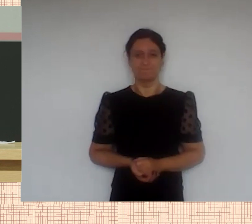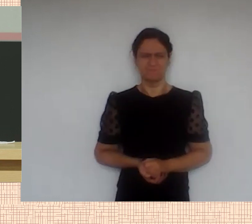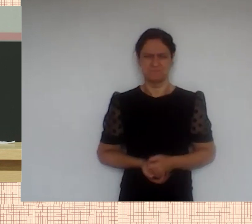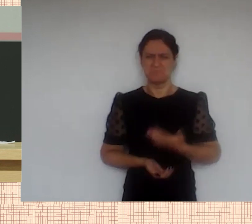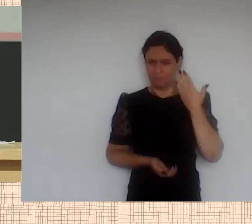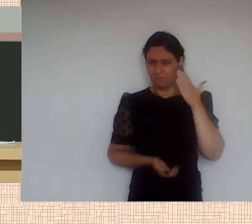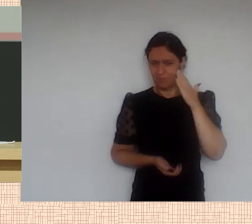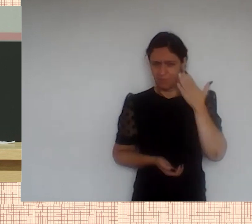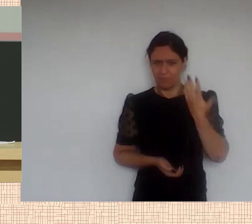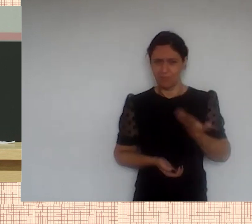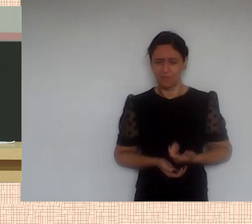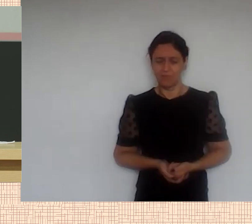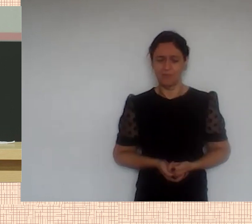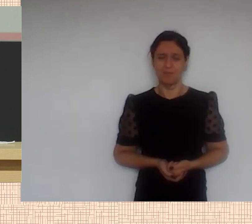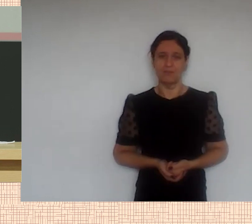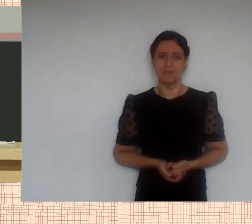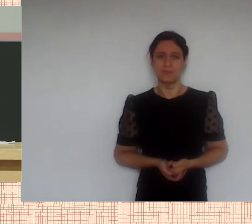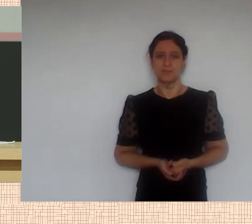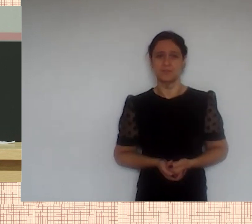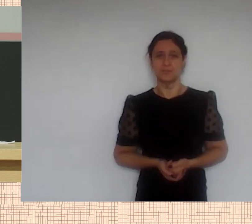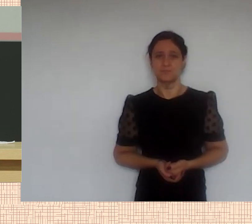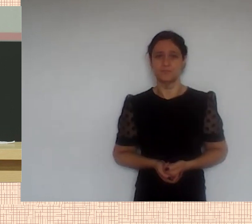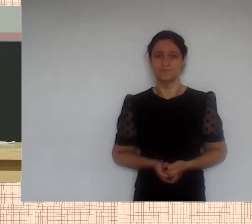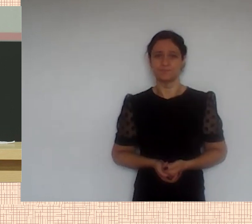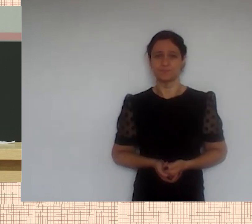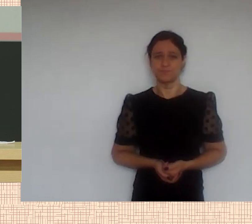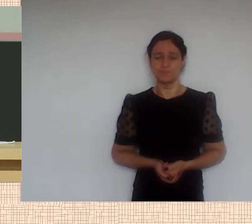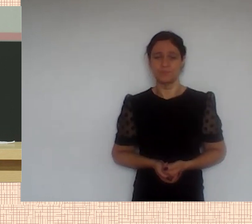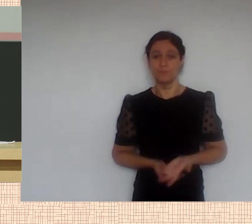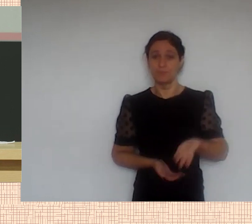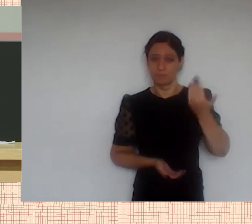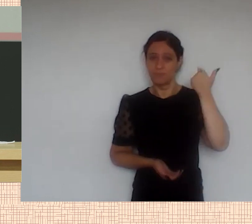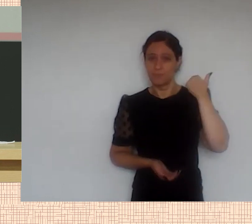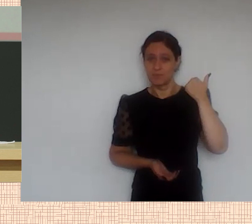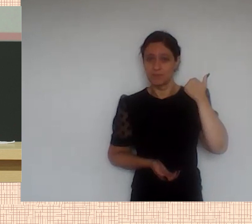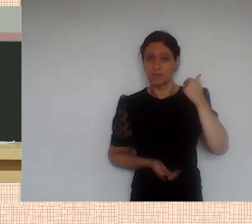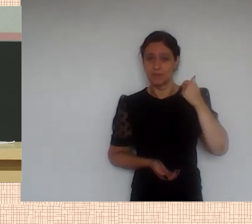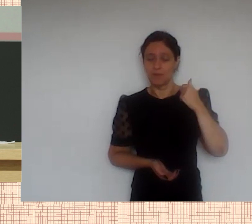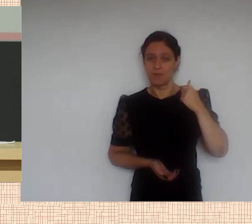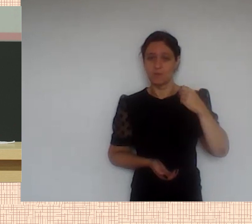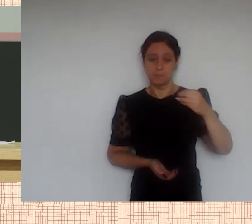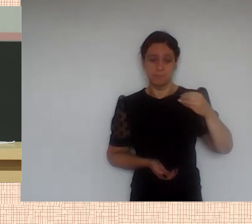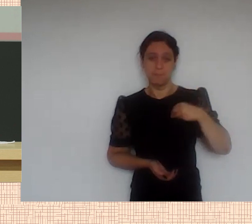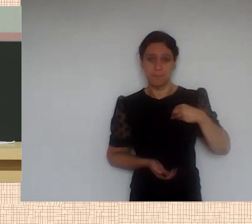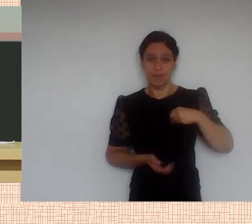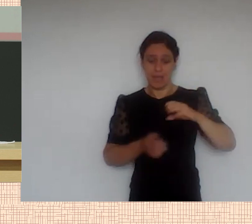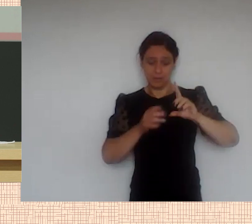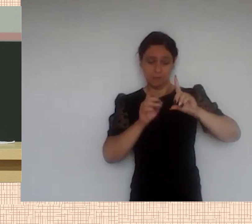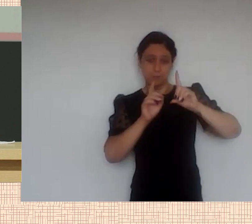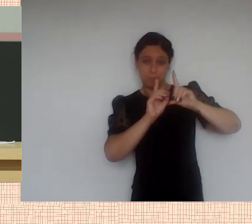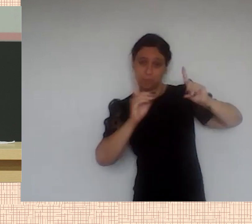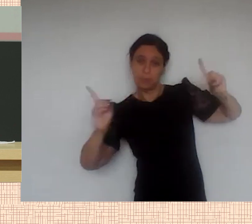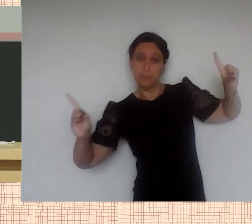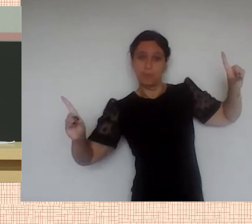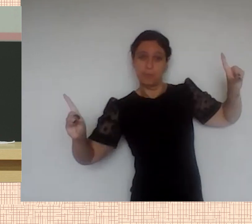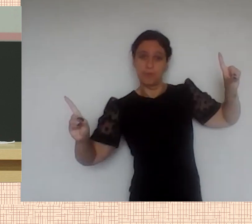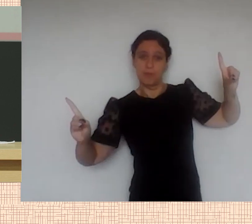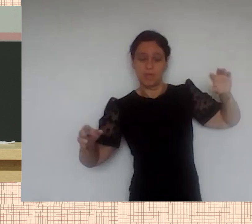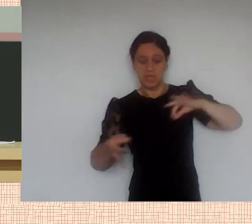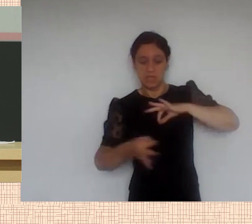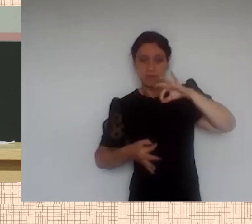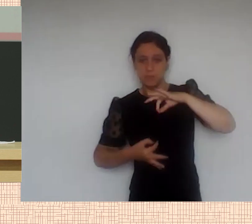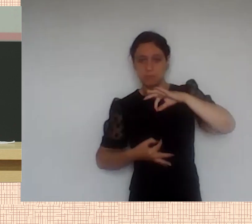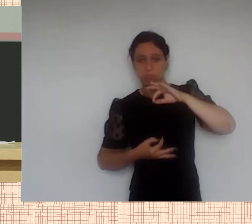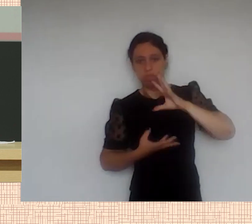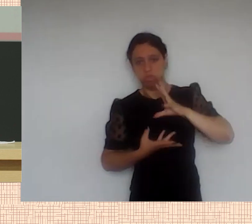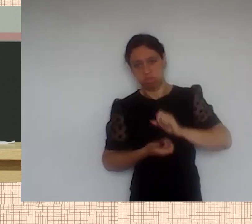Se vocês estão me entendendo, quando nós nos desconectamos com Deus, o espírito amorteceu, a